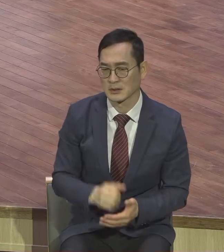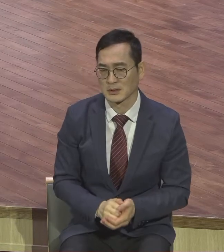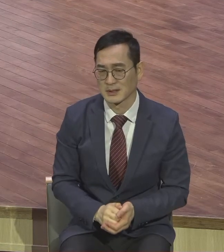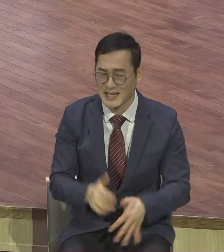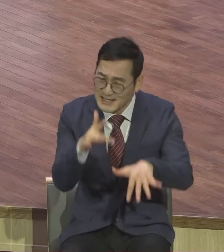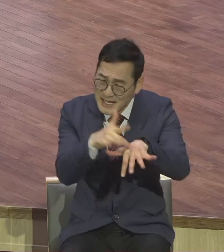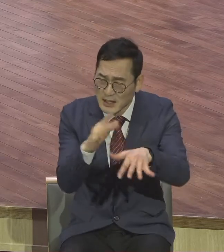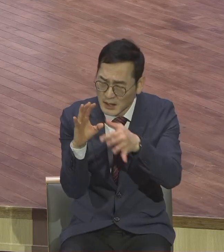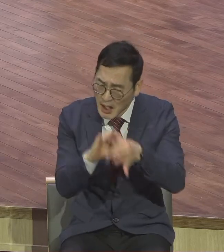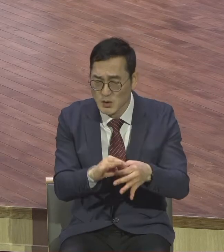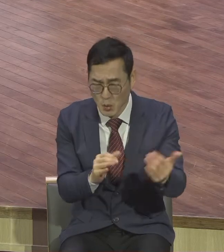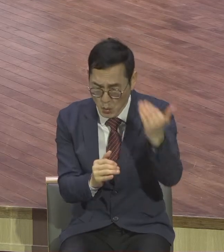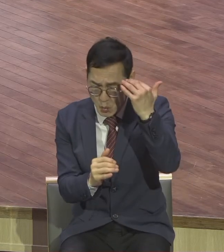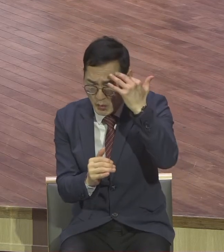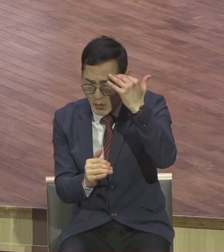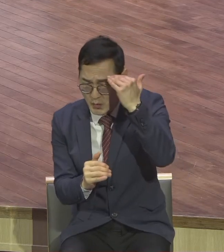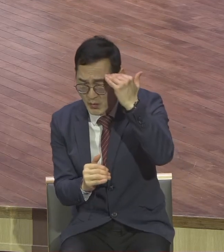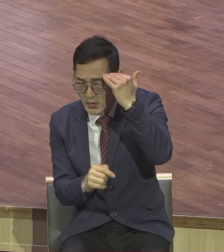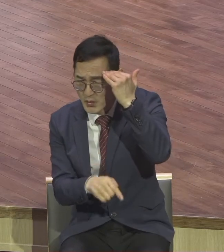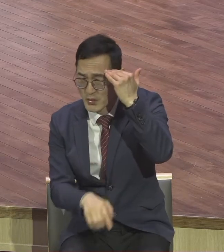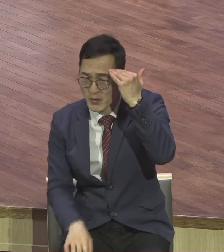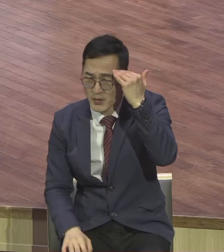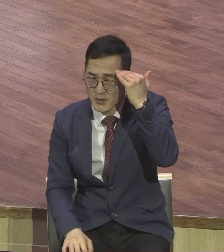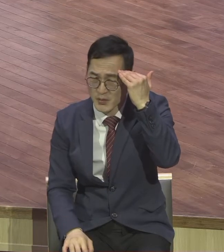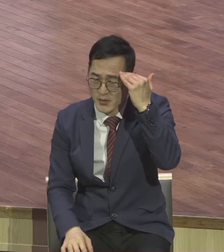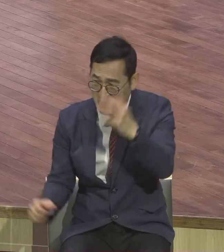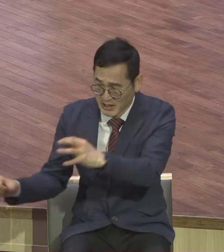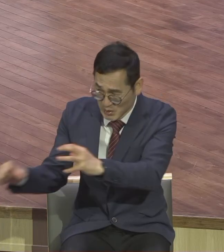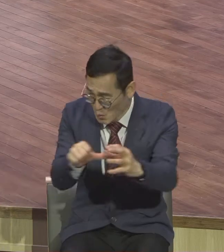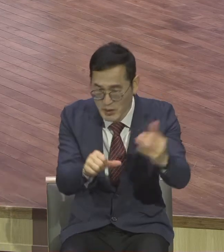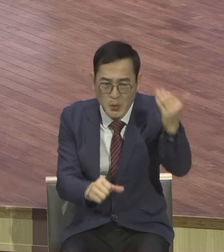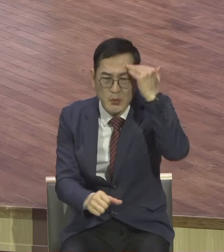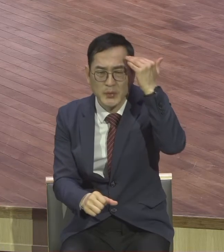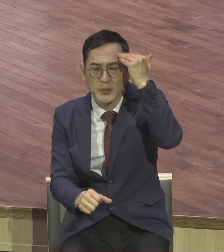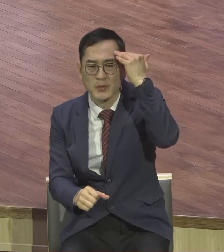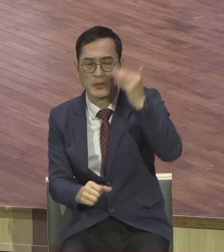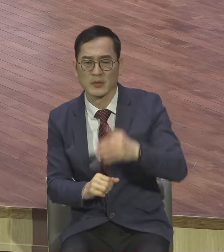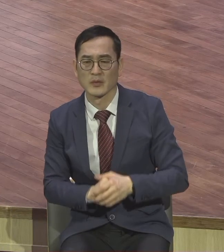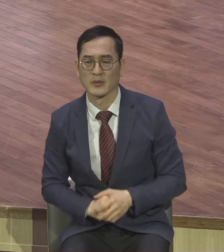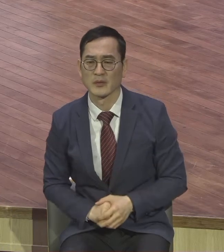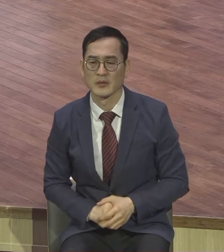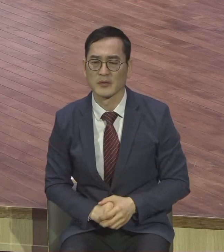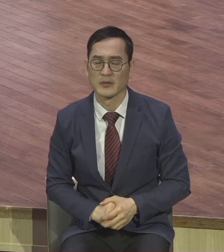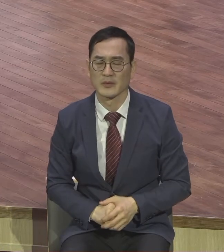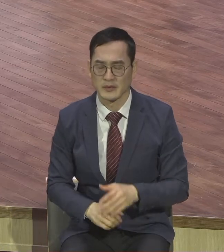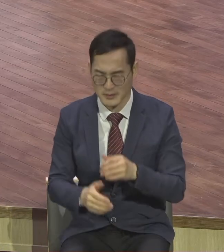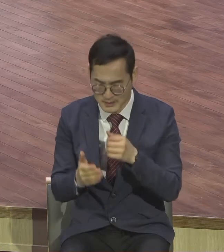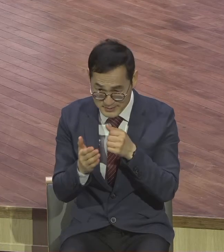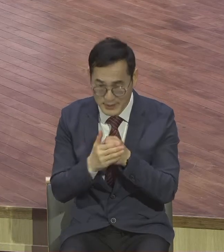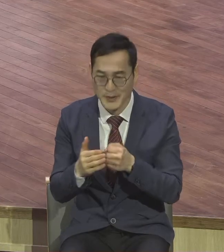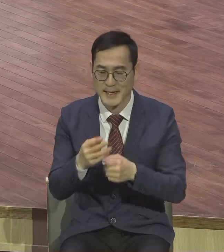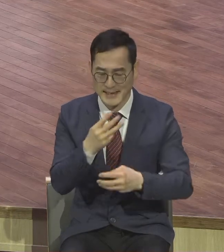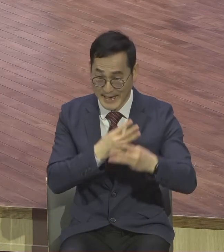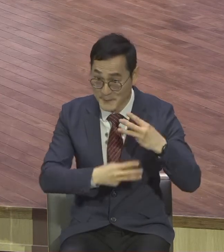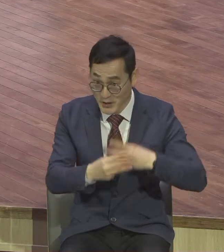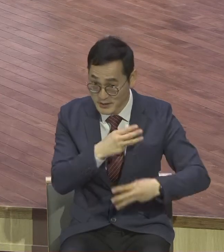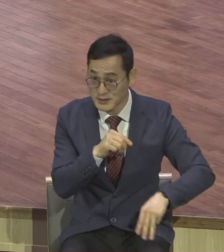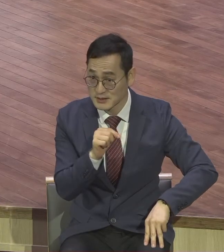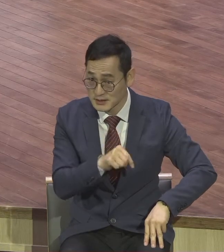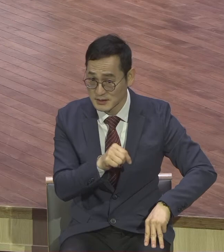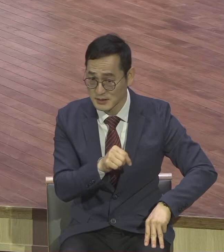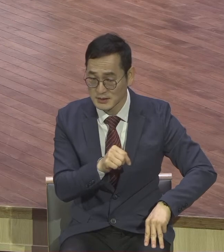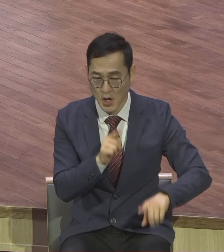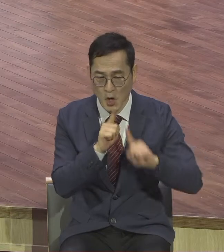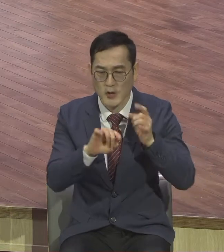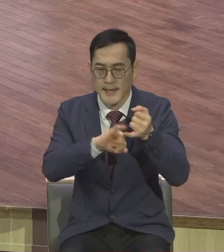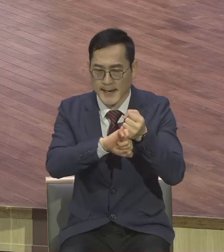공격한다는 걸 알아야 돼요. 그래서 우리 자녀들은 전부다 랩노트라는 이 언약적 개념이 담겨져